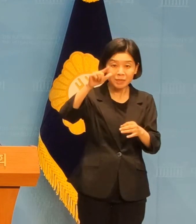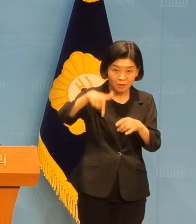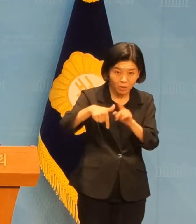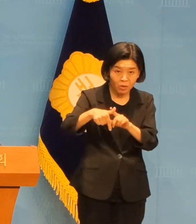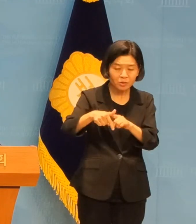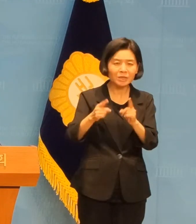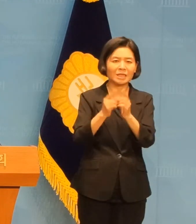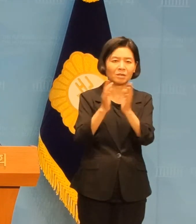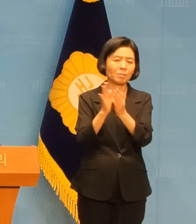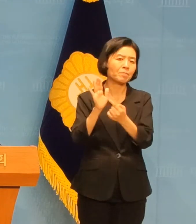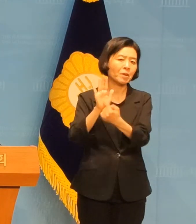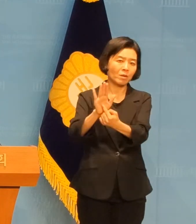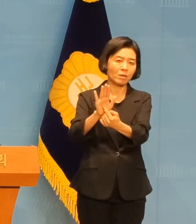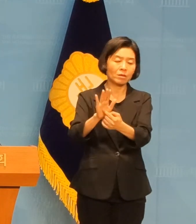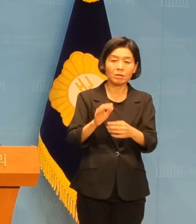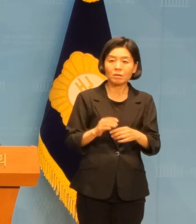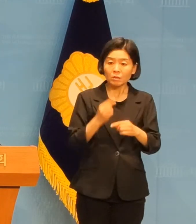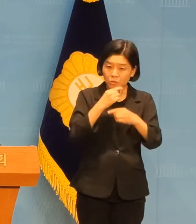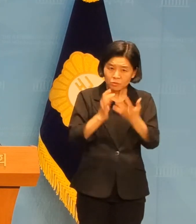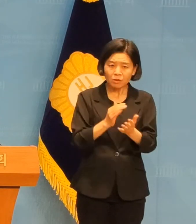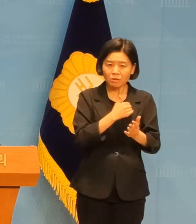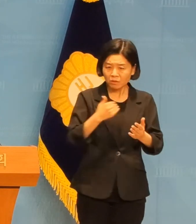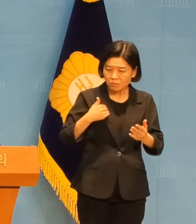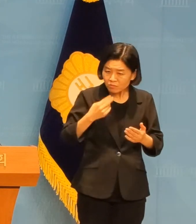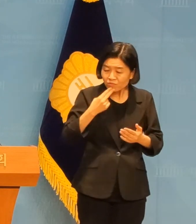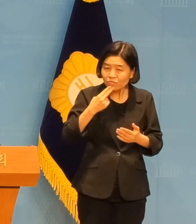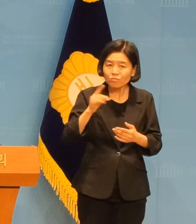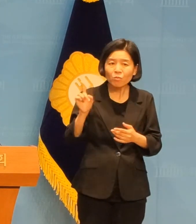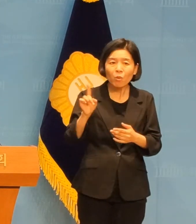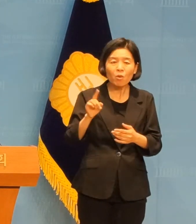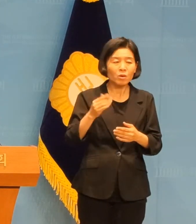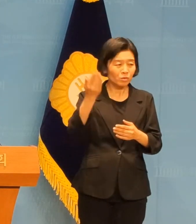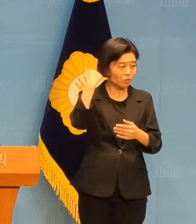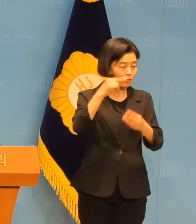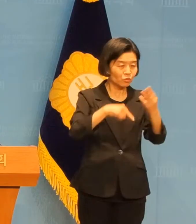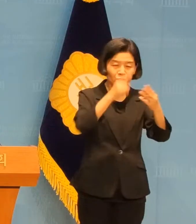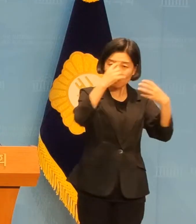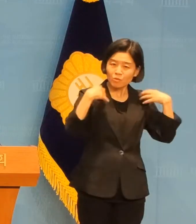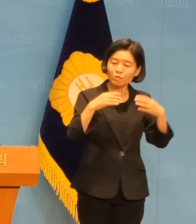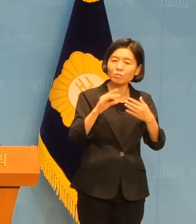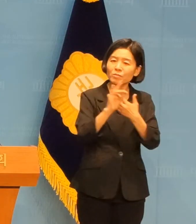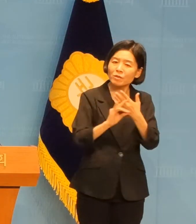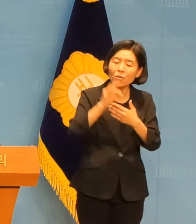없습니까? 왜 윤석열 정부 핑계를 대는 것입니까?